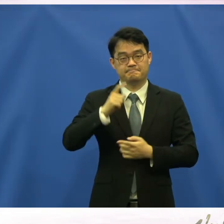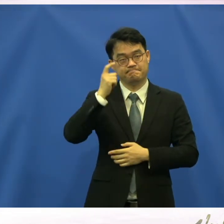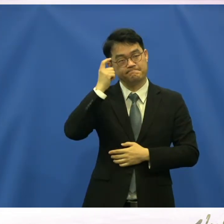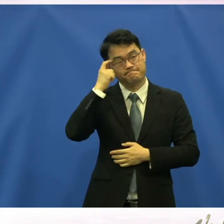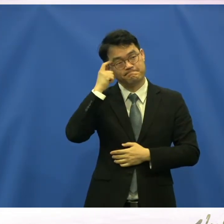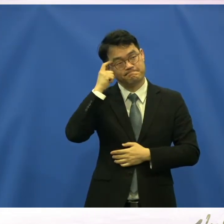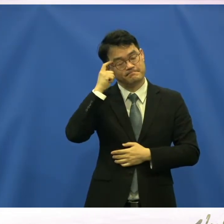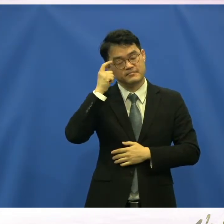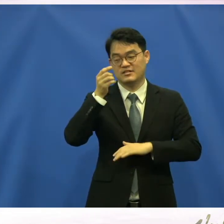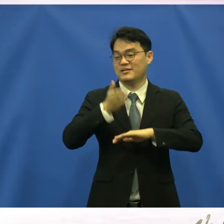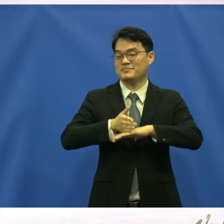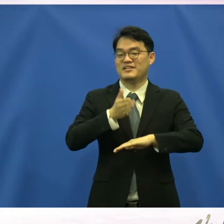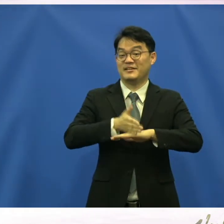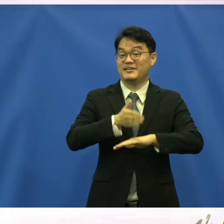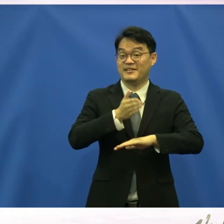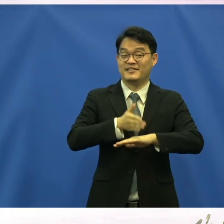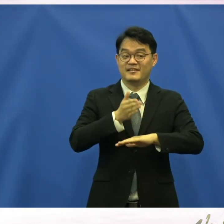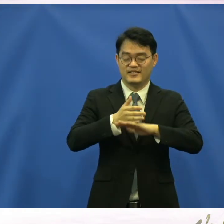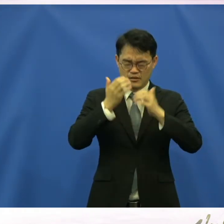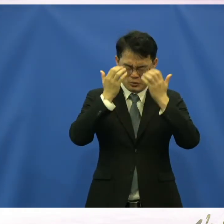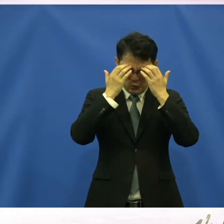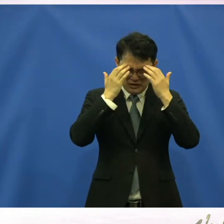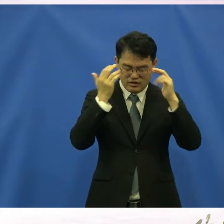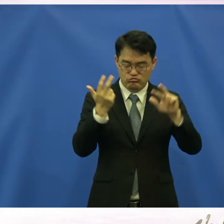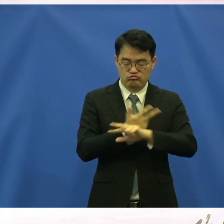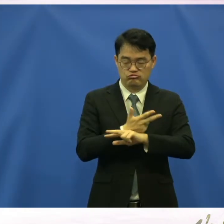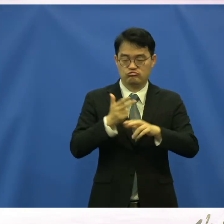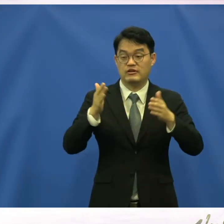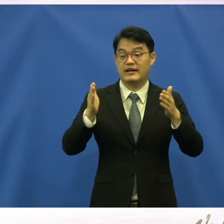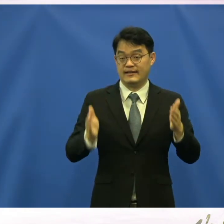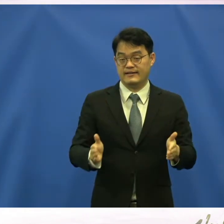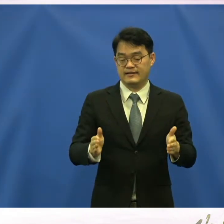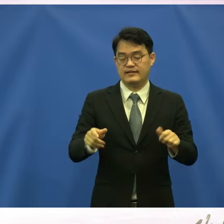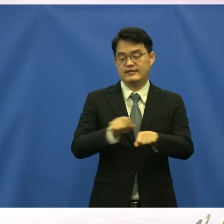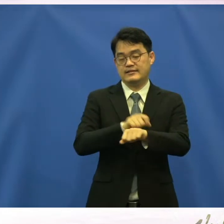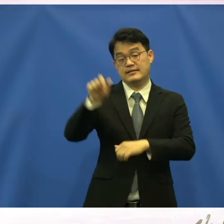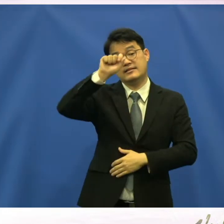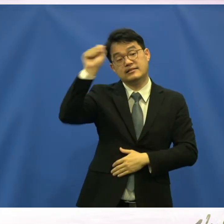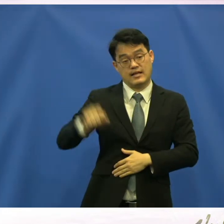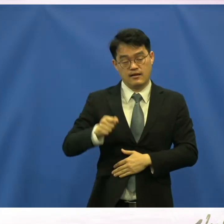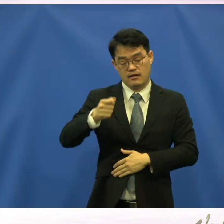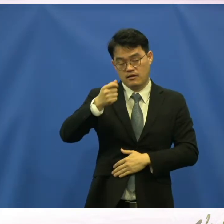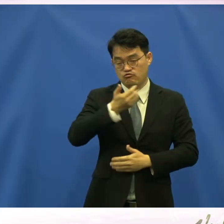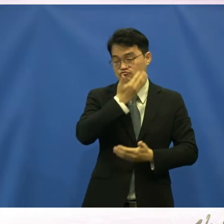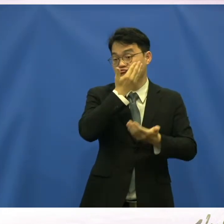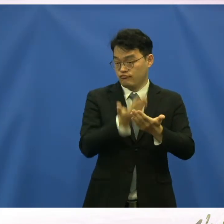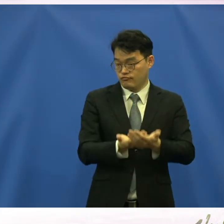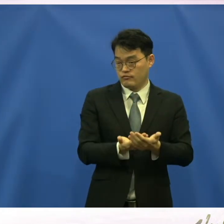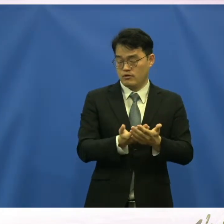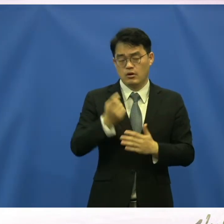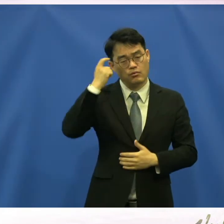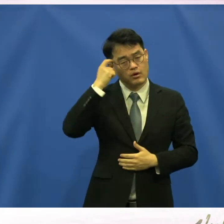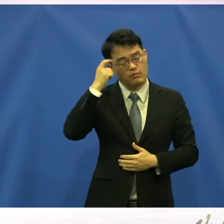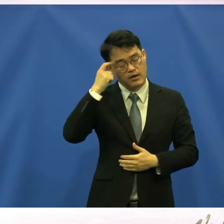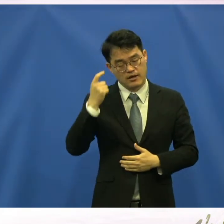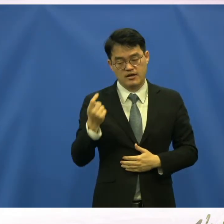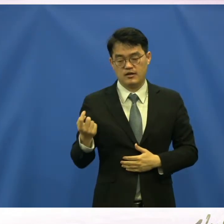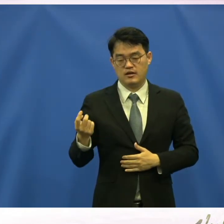고난 주간 특세가 참 중요합니다. 2000년 기독교 역사를 끌어온 힘은 십자가에 있잖아요.